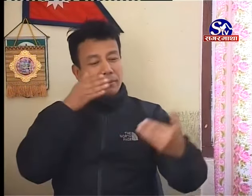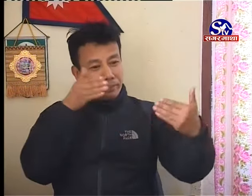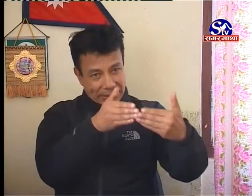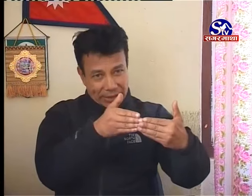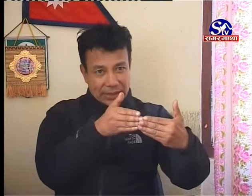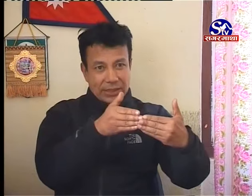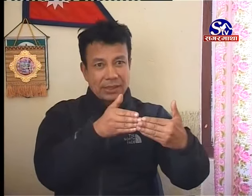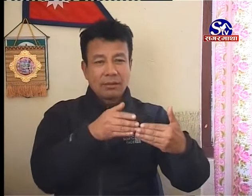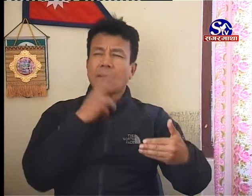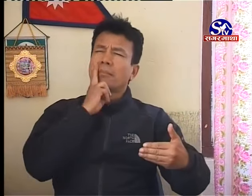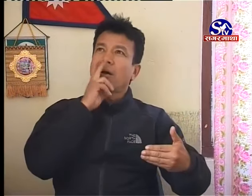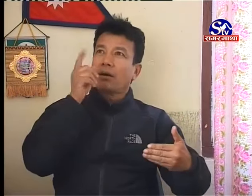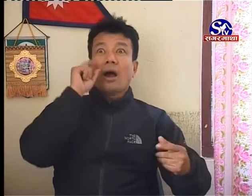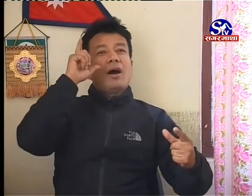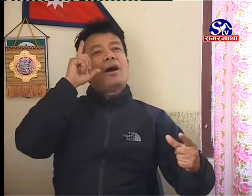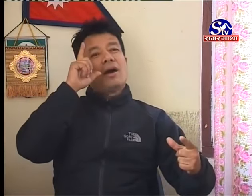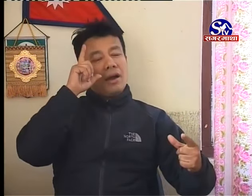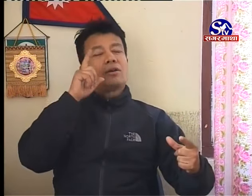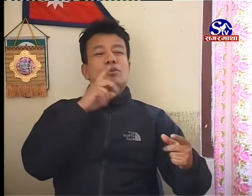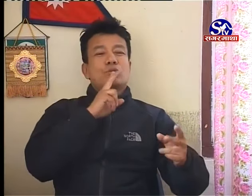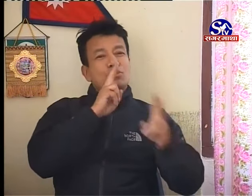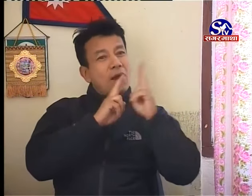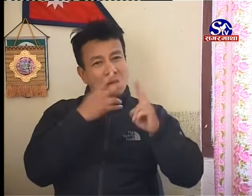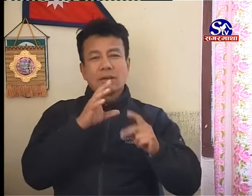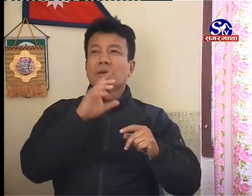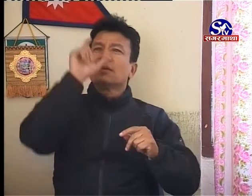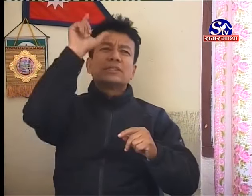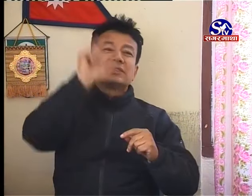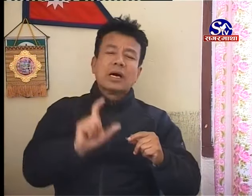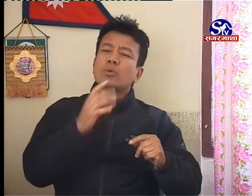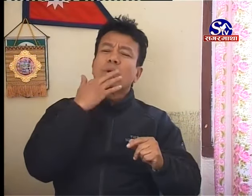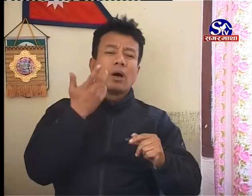हामीलाई भेट्नुभयो, अनि हामी पनि अचम्म भयौँ उहाँहरूले साङ्केतिक भाषा प्रयोग गर्नुभएको देखेर।